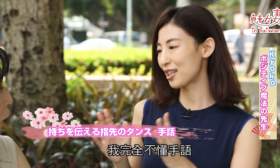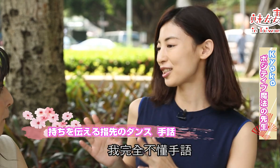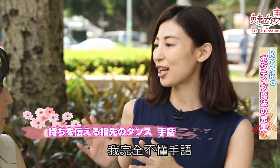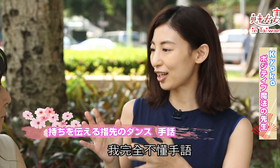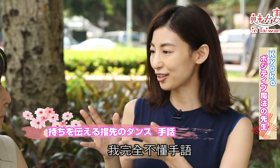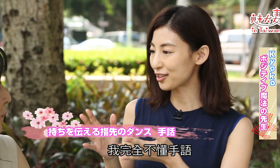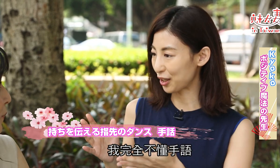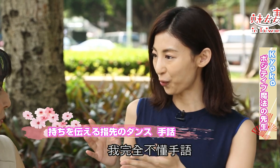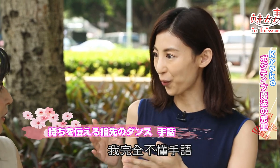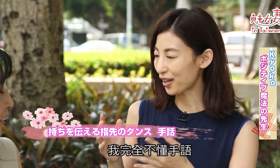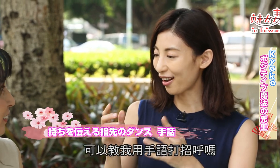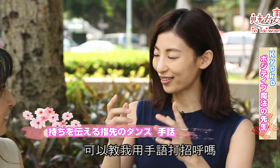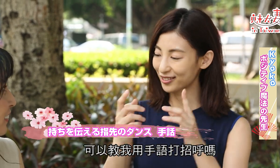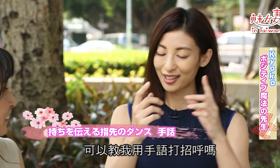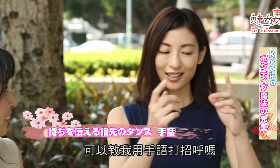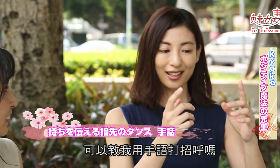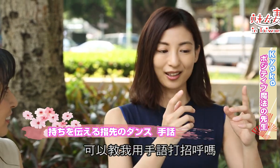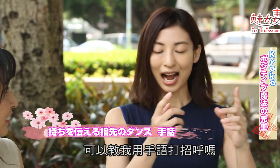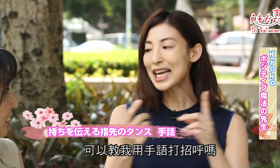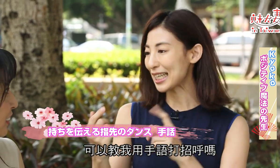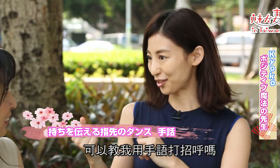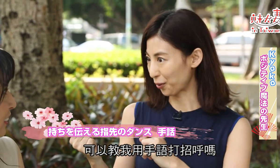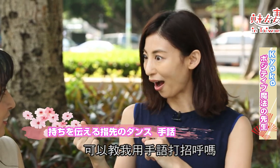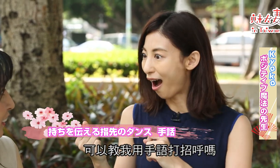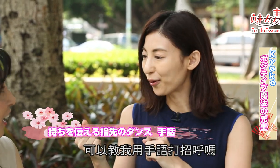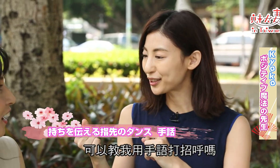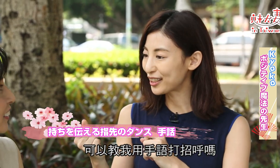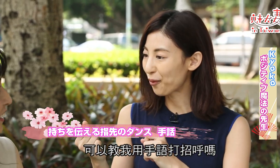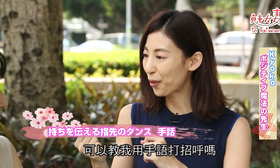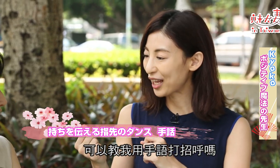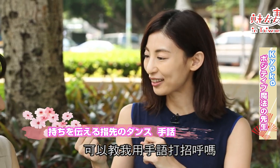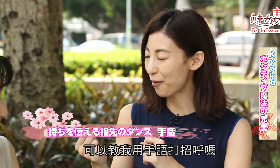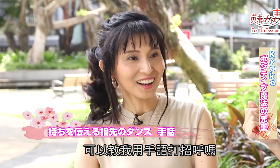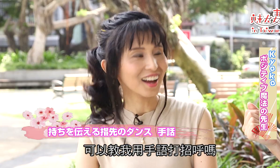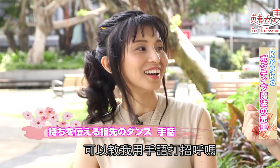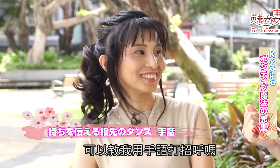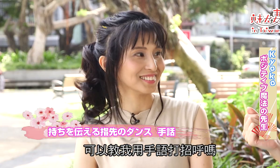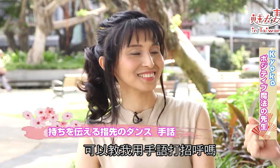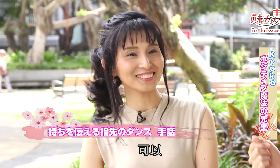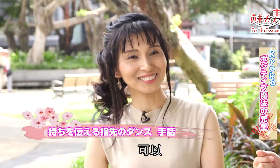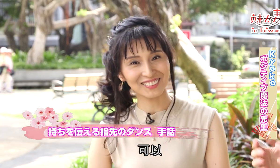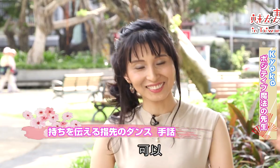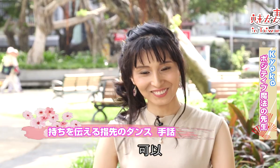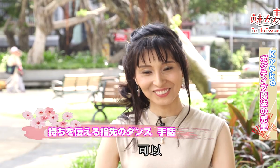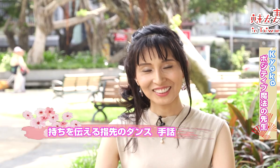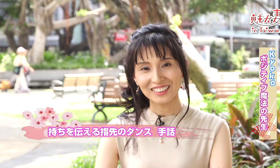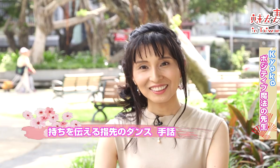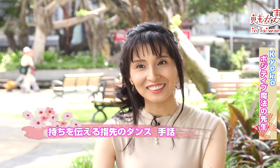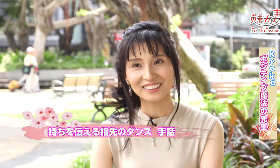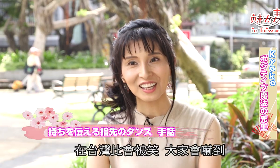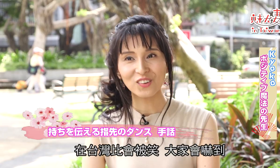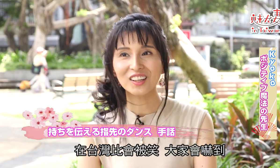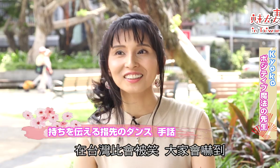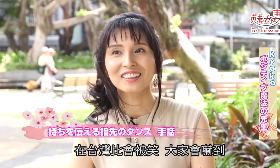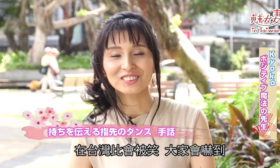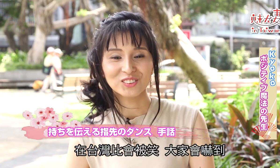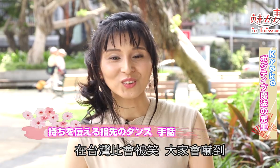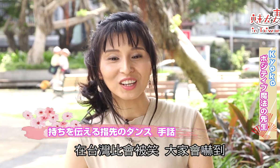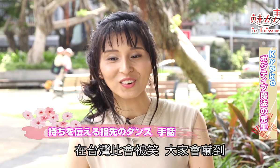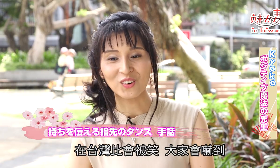知らないんですけど、はい、なんか挨拶とか教えてもらってもいいですか？ はい、いいですよ。 どういうものがあるんですか？ 台湾でやると結構